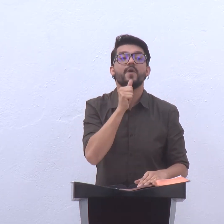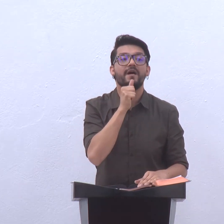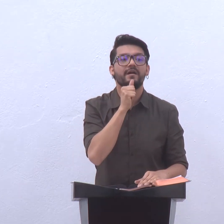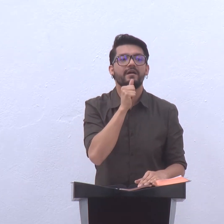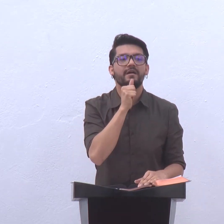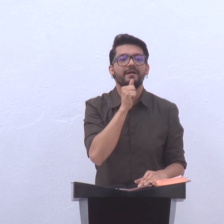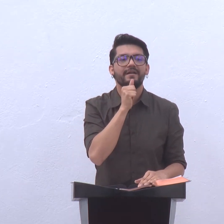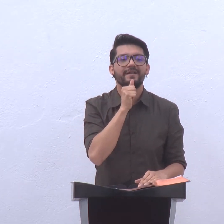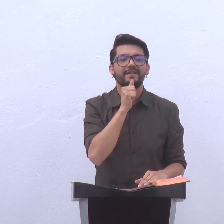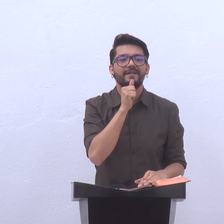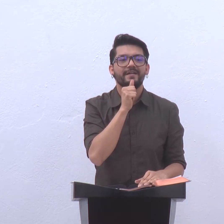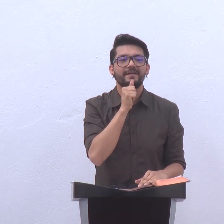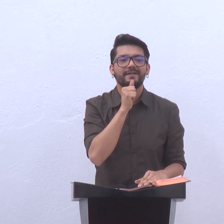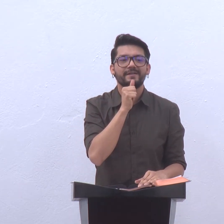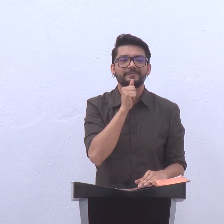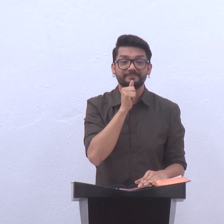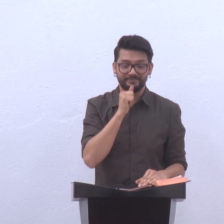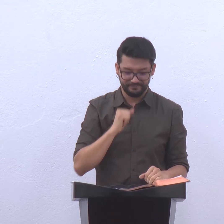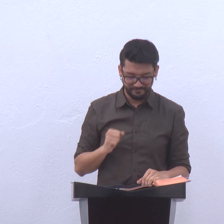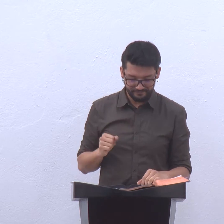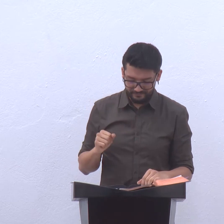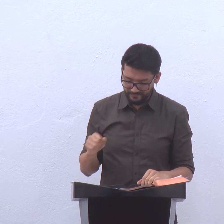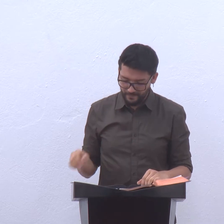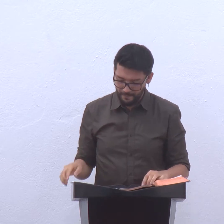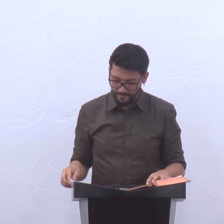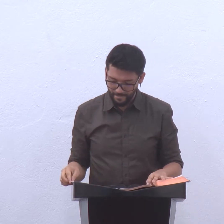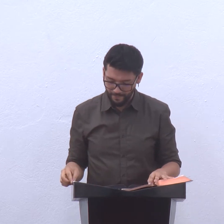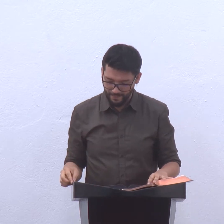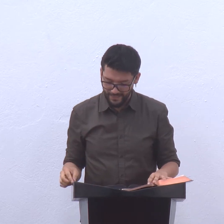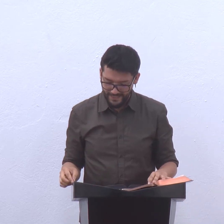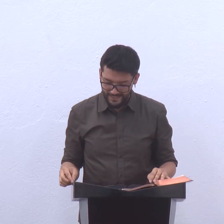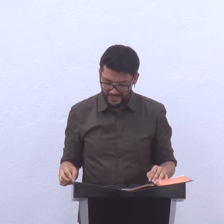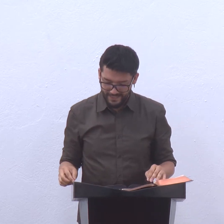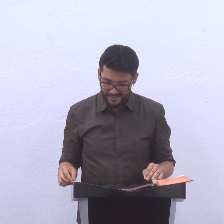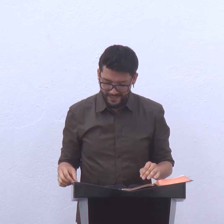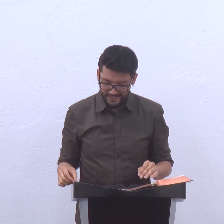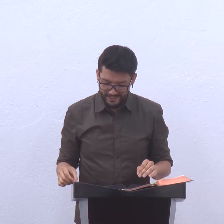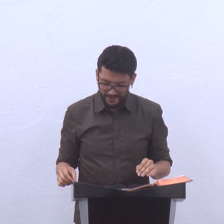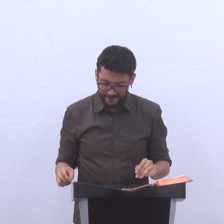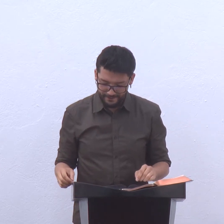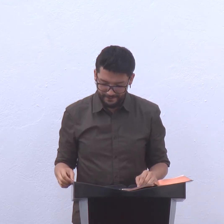que allí se cumpliese la profecía de Isaías. Él era el agua de salvación.